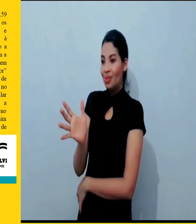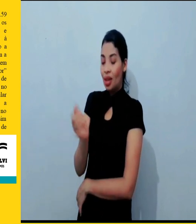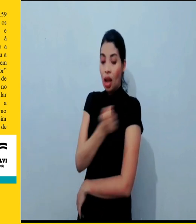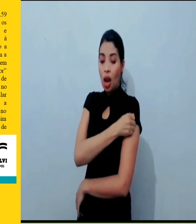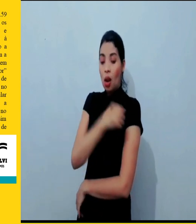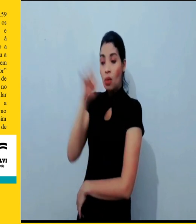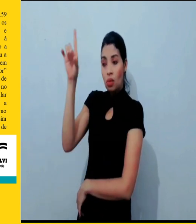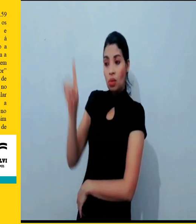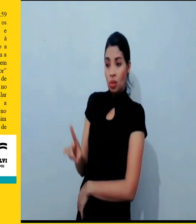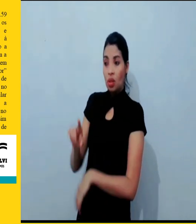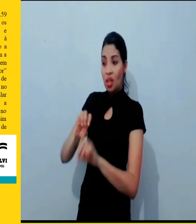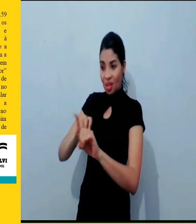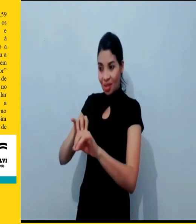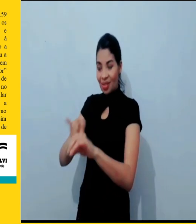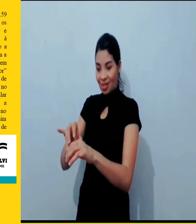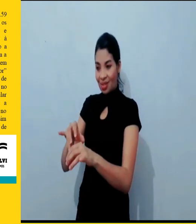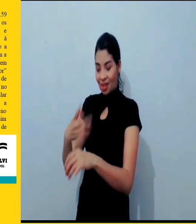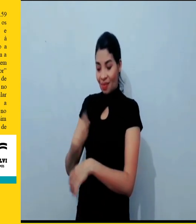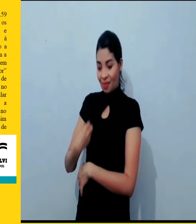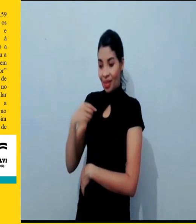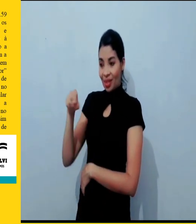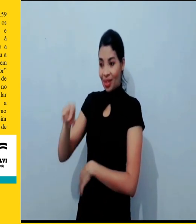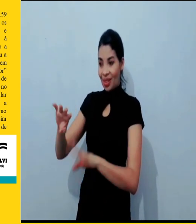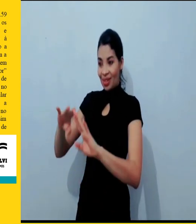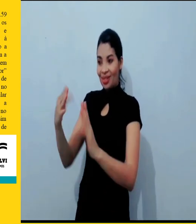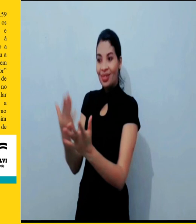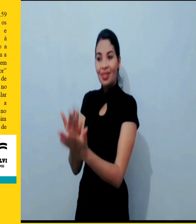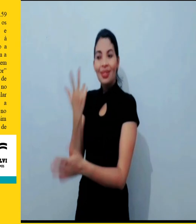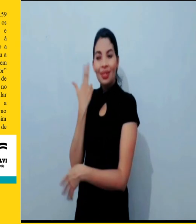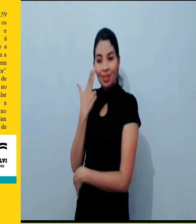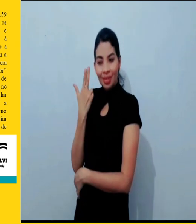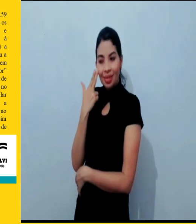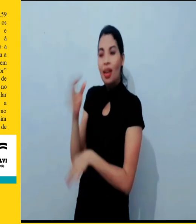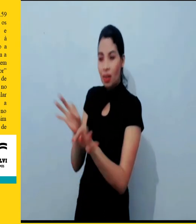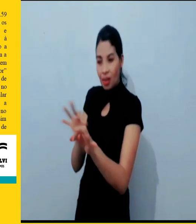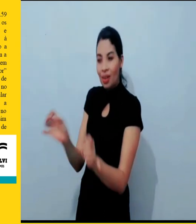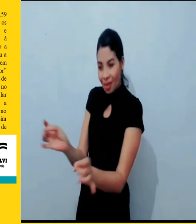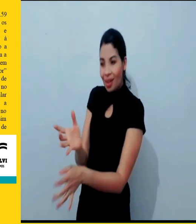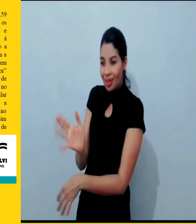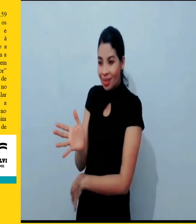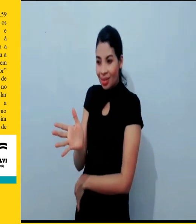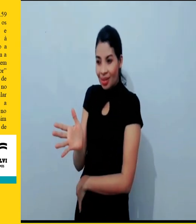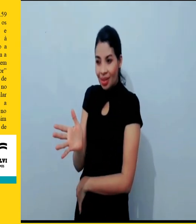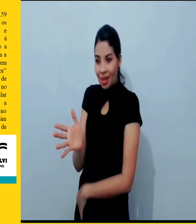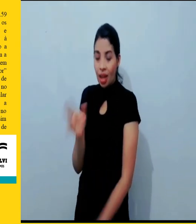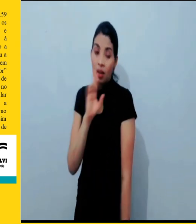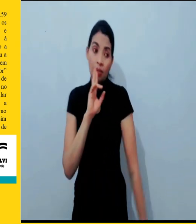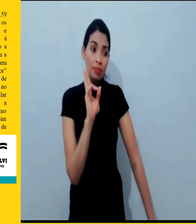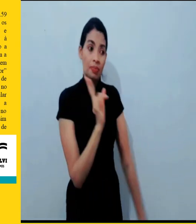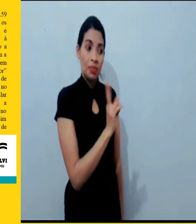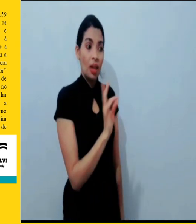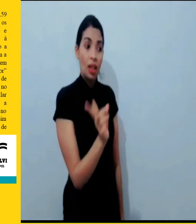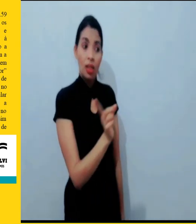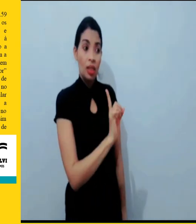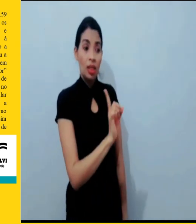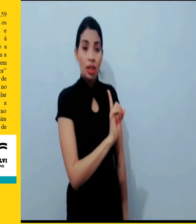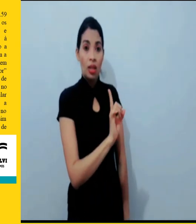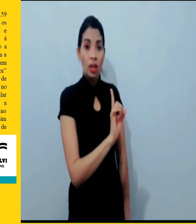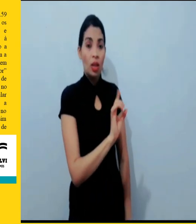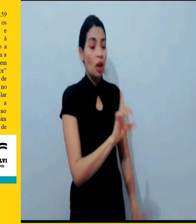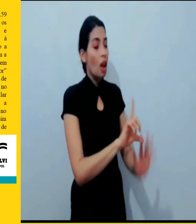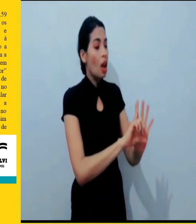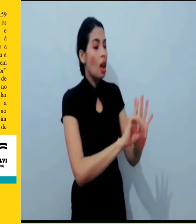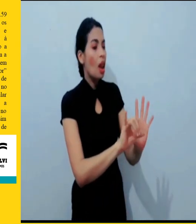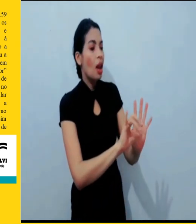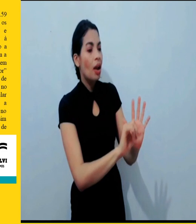para ensinar alunos com deficiência presentes em classe regular? A professora A respondeu que